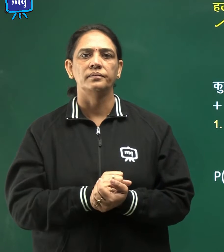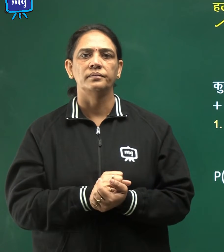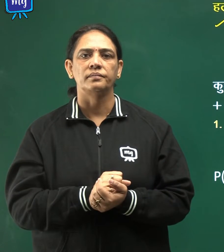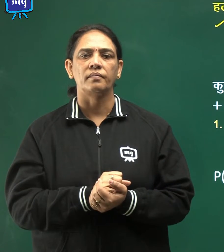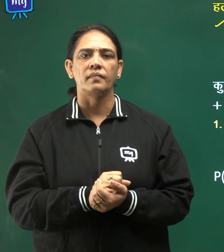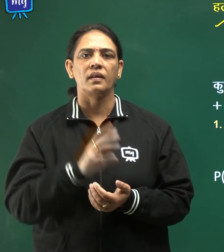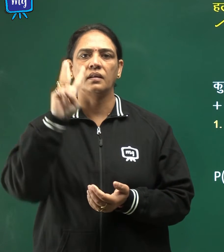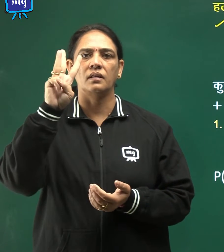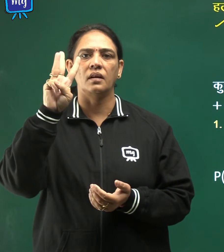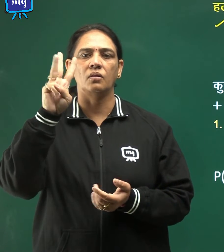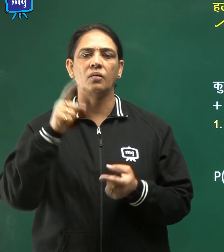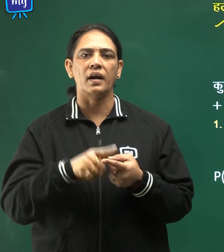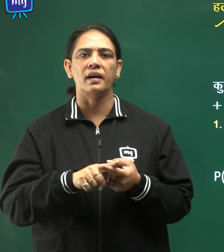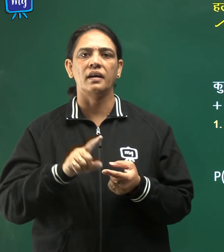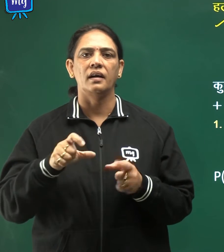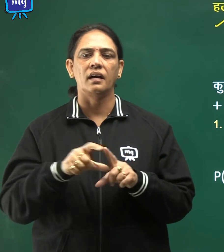तीनों को जोड़ देंगे